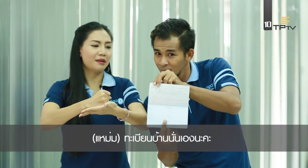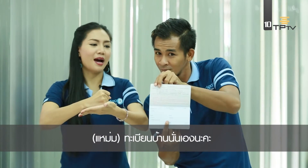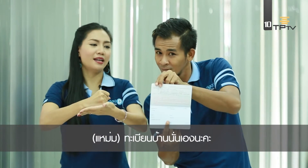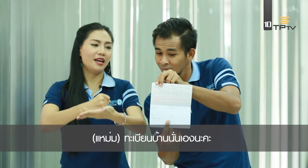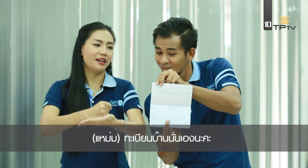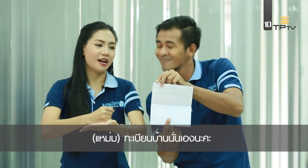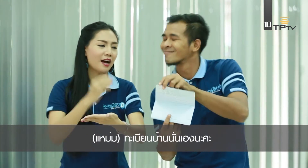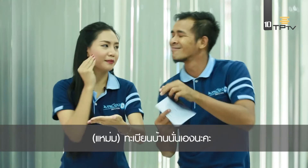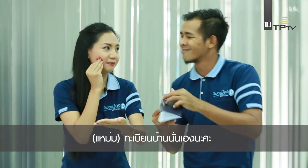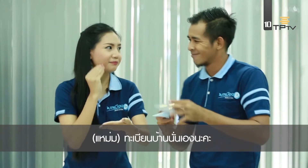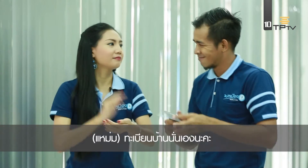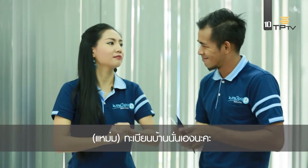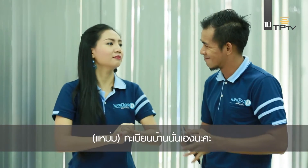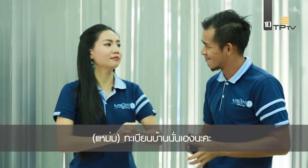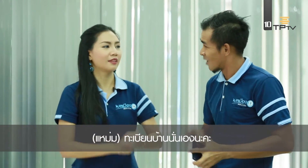หทะเบียนบ้านนั่นเองนะคะ